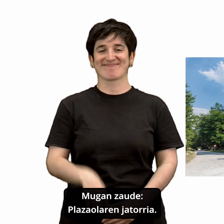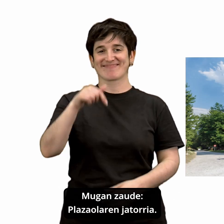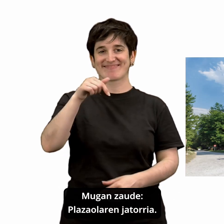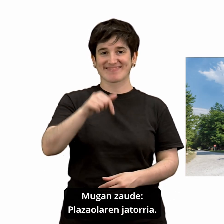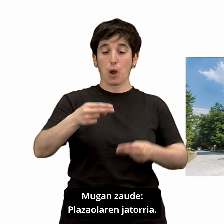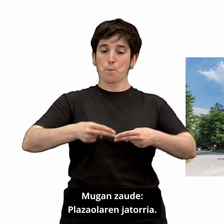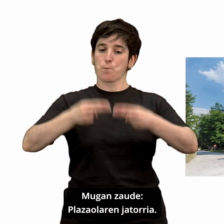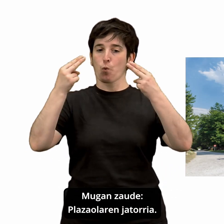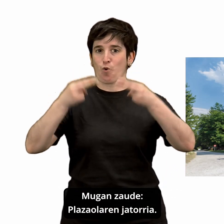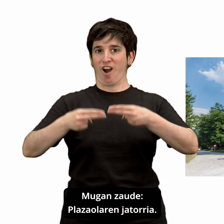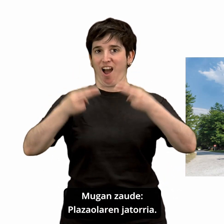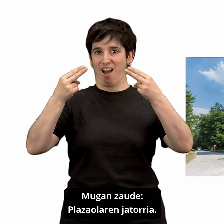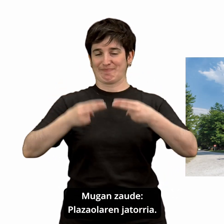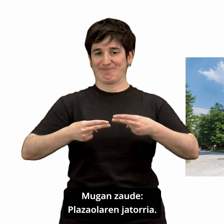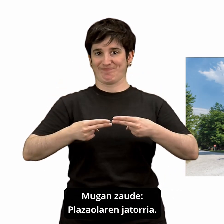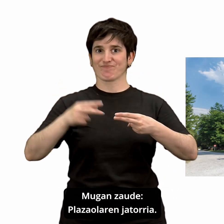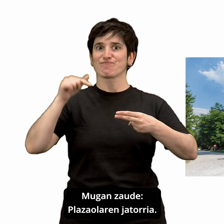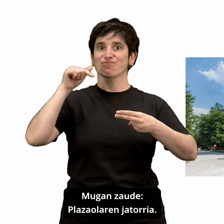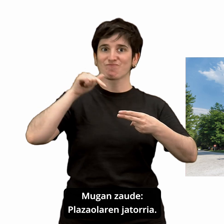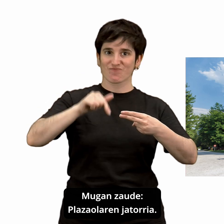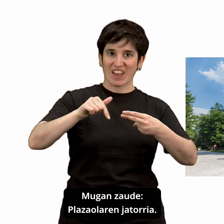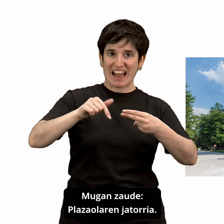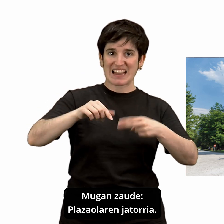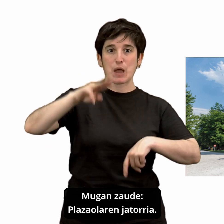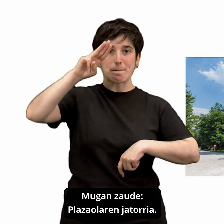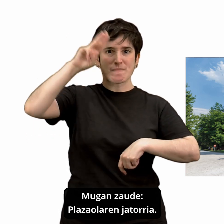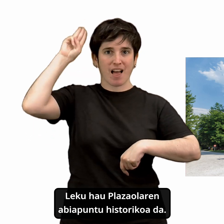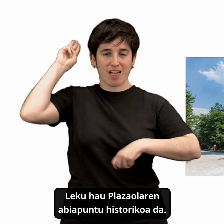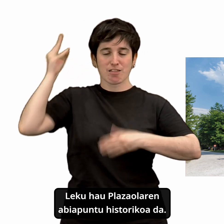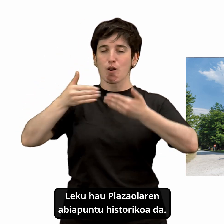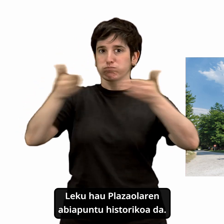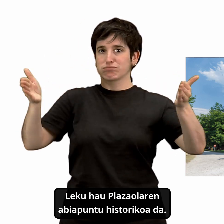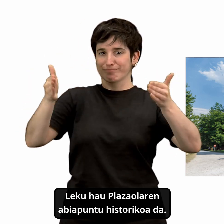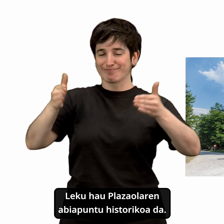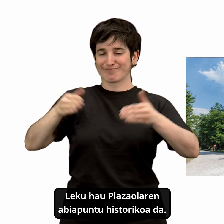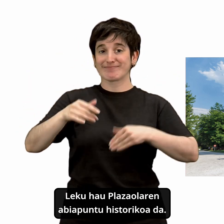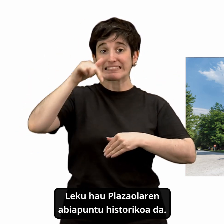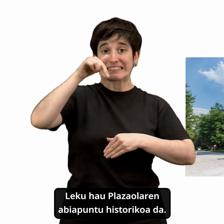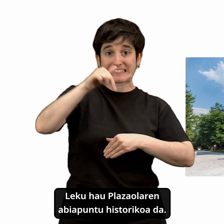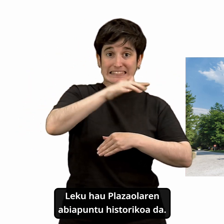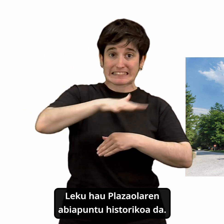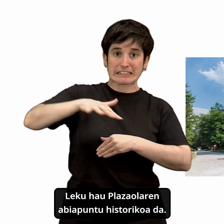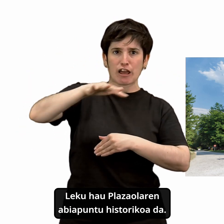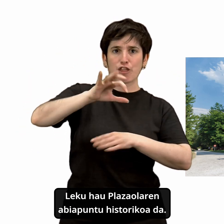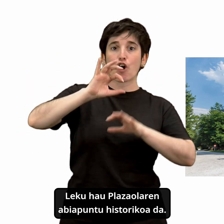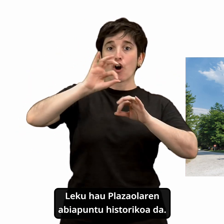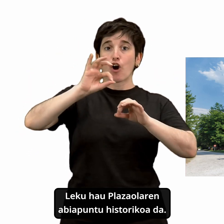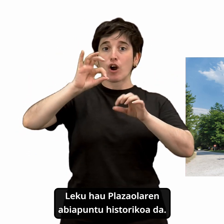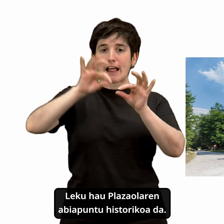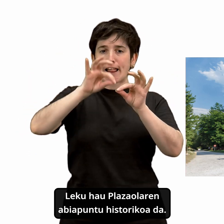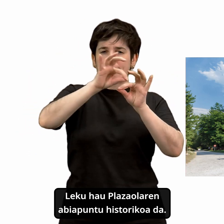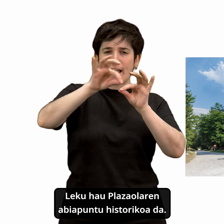Mugan zaude, Plazaolaren jatorria. Leku hau Plazaolaren abiapuntu historikoa